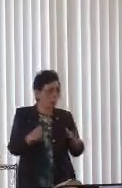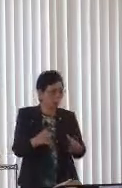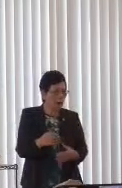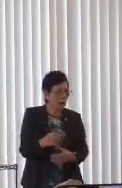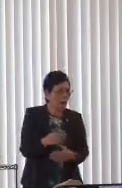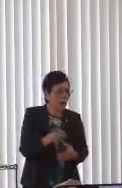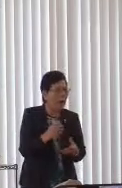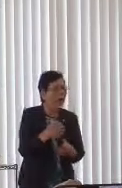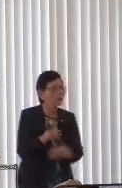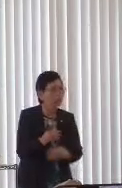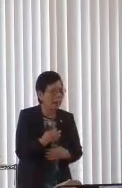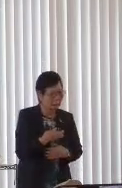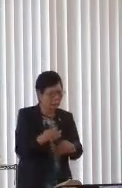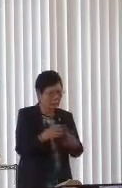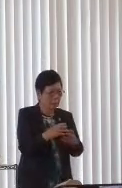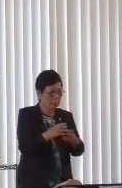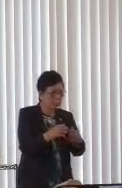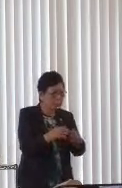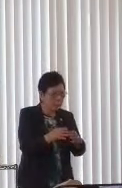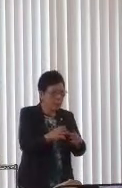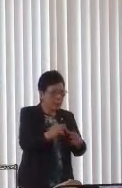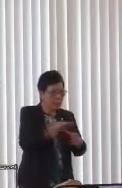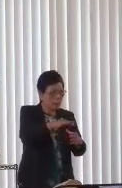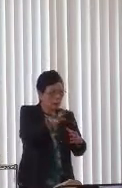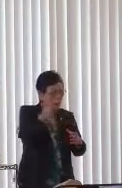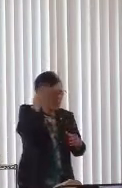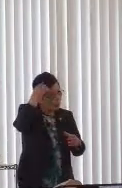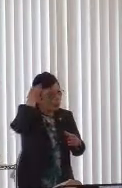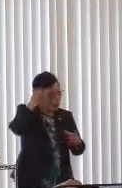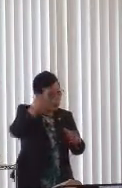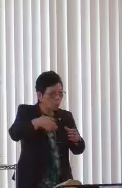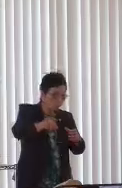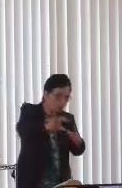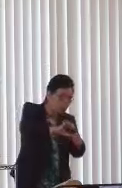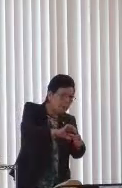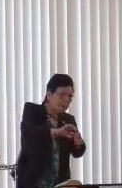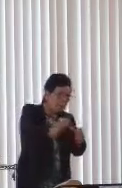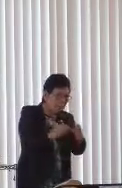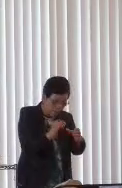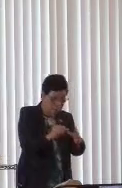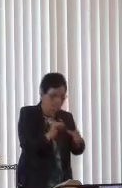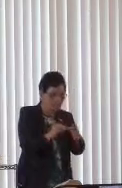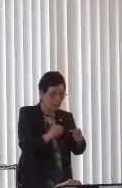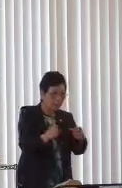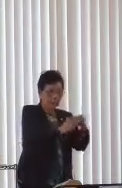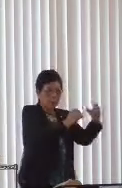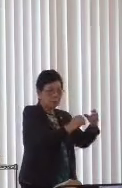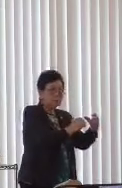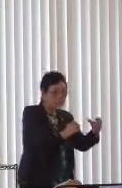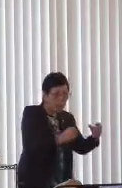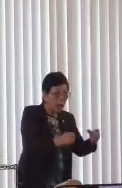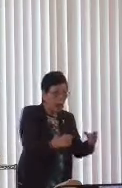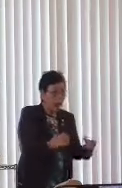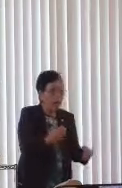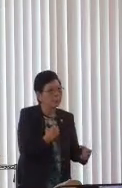ない。たくさんの油を入れてしまうとですね、何かぶつかったり、すると